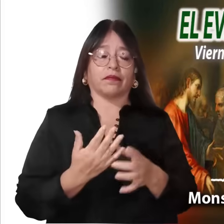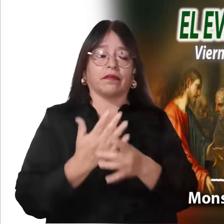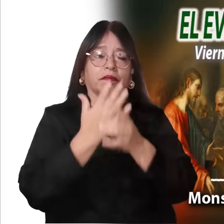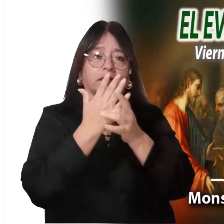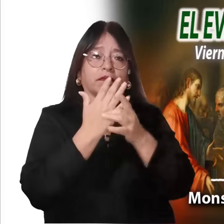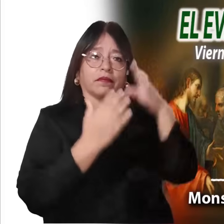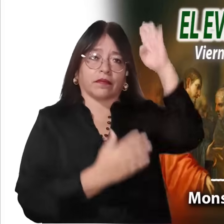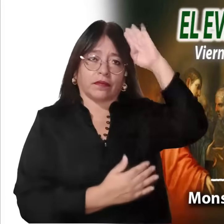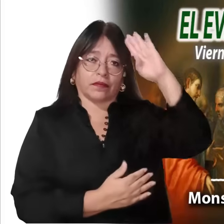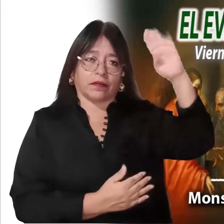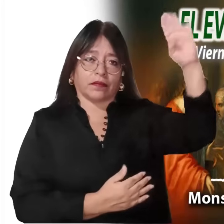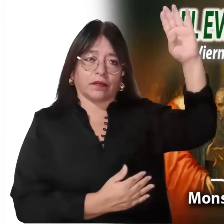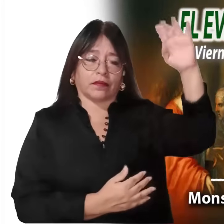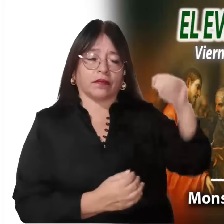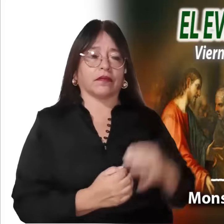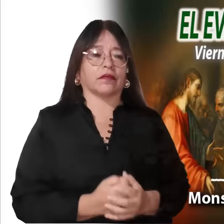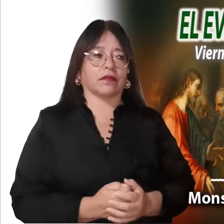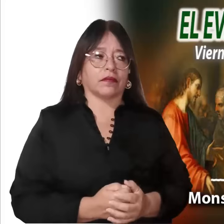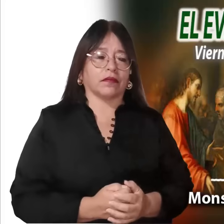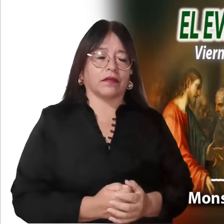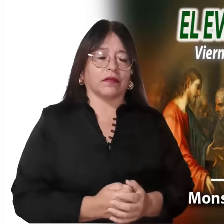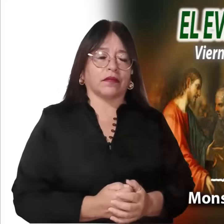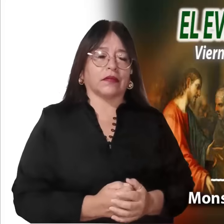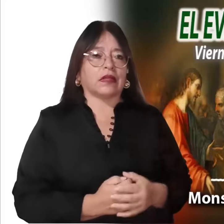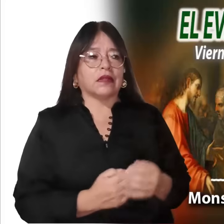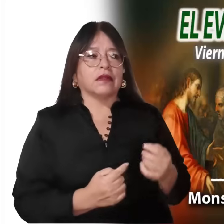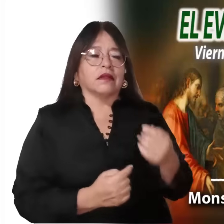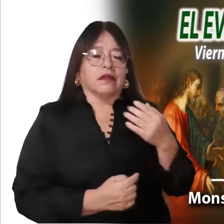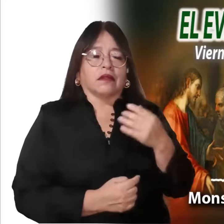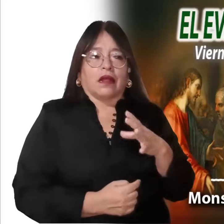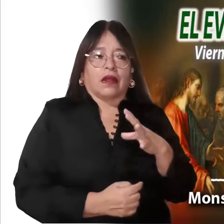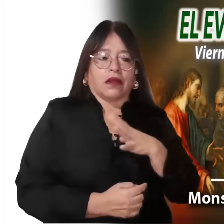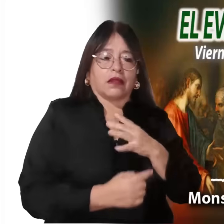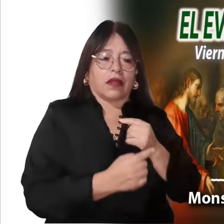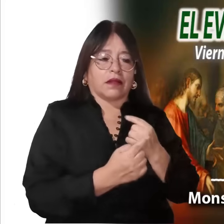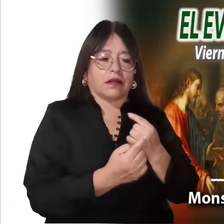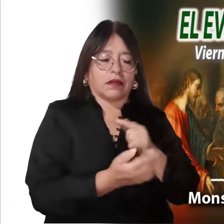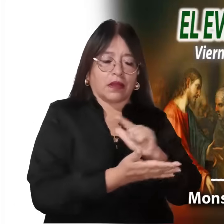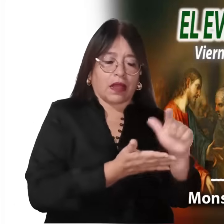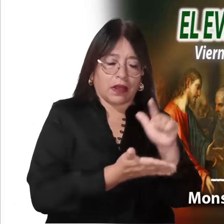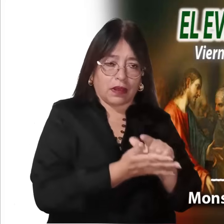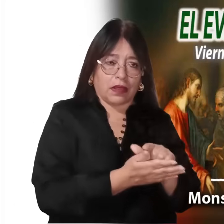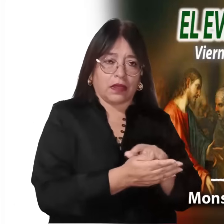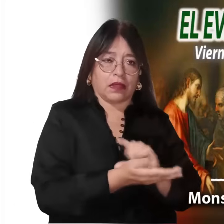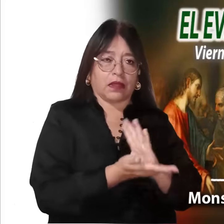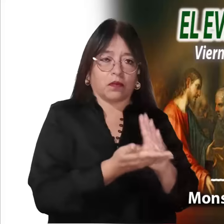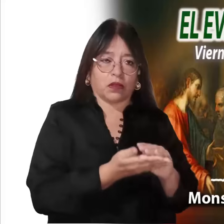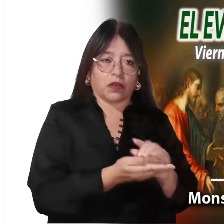Discusiones graves y delicadas ha suscitado la ley sobre el reconocimiento de las uniones homosexuales como matrimonio.